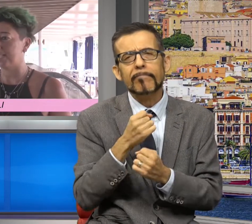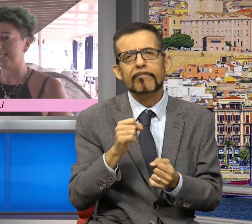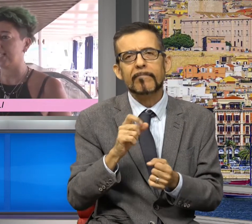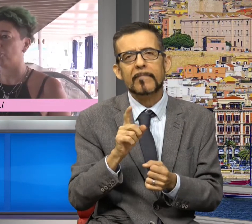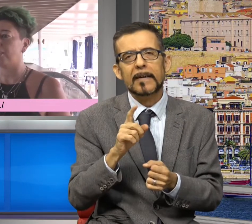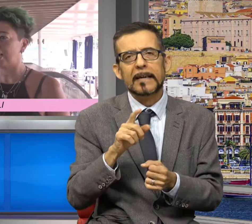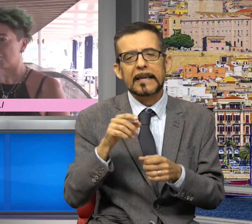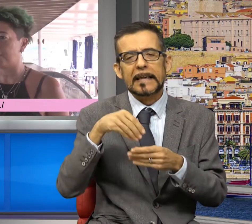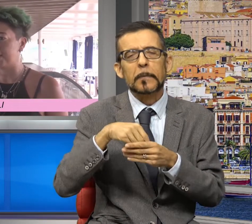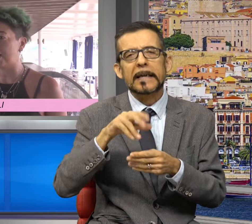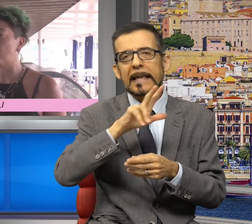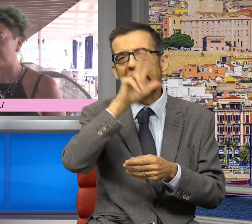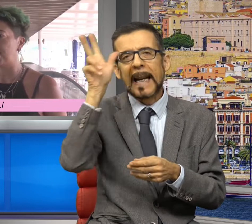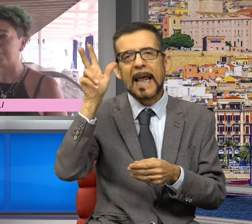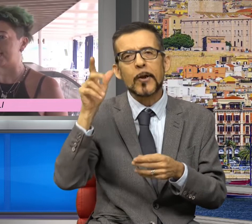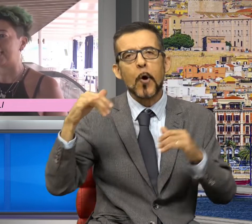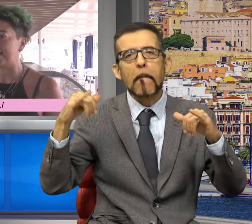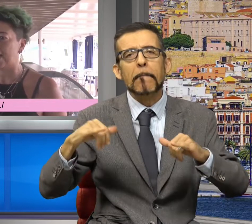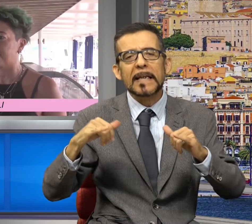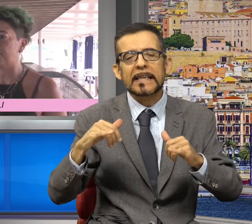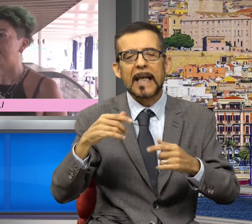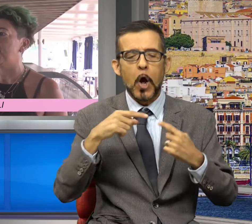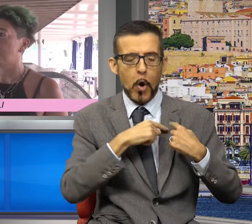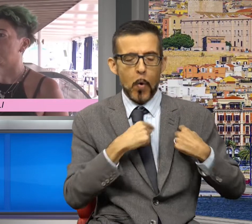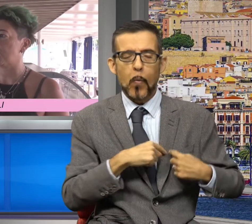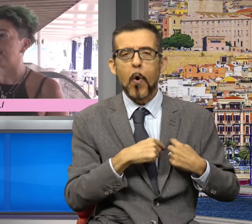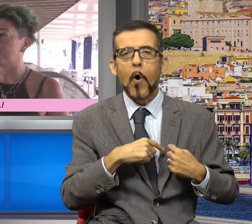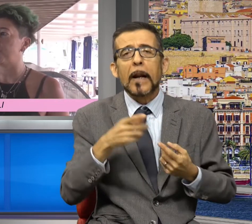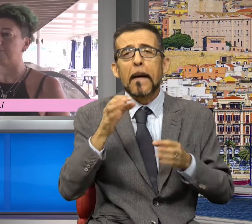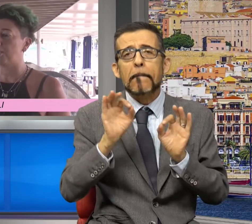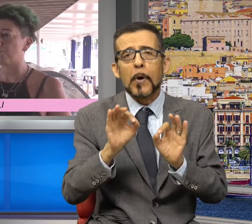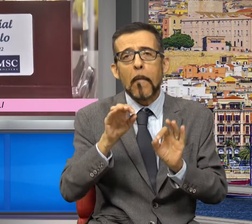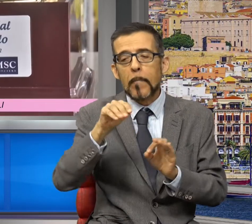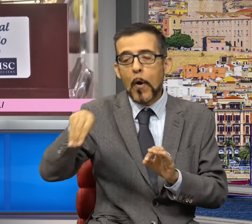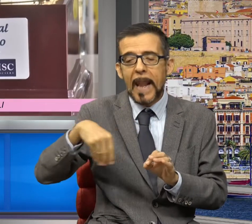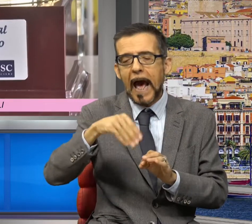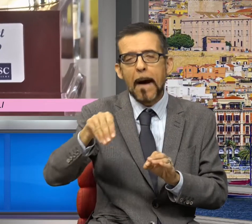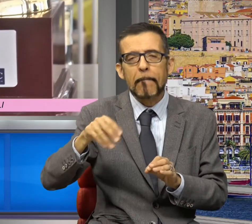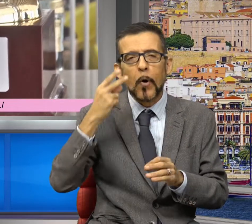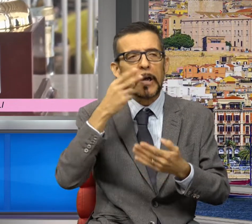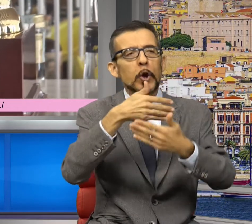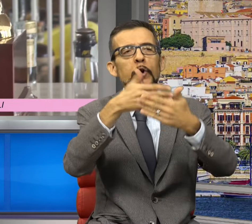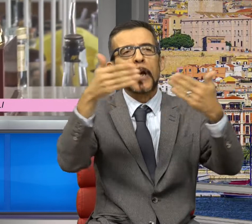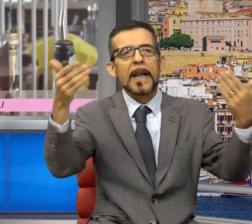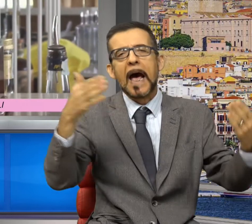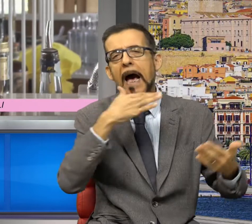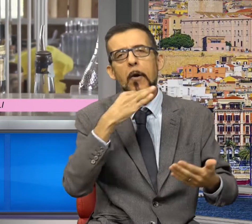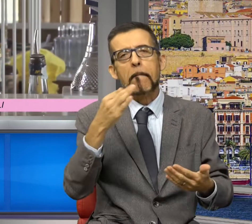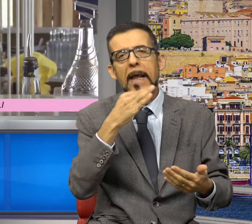pizza, dove nasce la pizza, il cuore della pizza, che è Napoli, in uno scenario meraviglioso come così di poi Villa Imperiale, non poteva che non